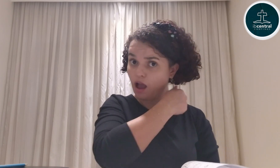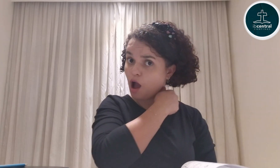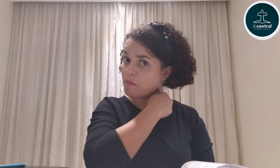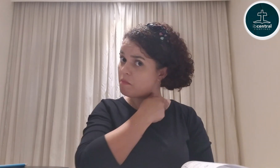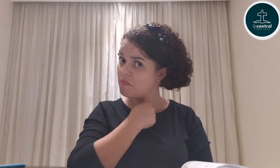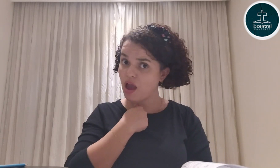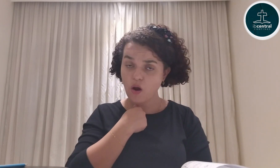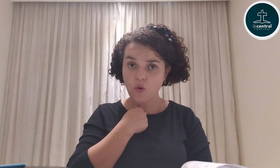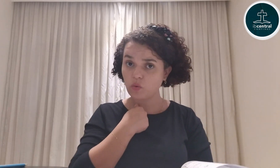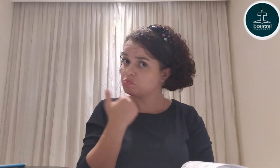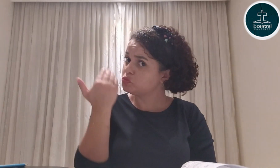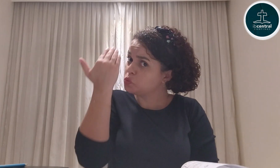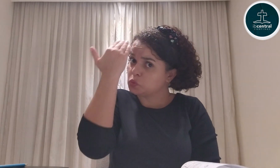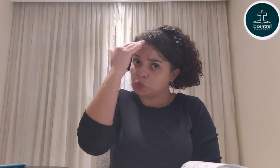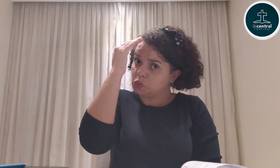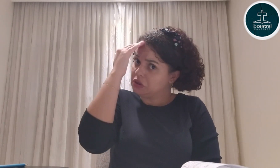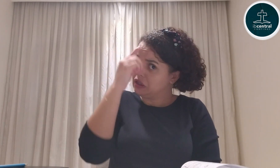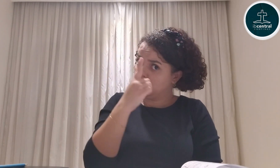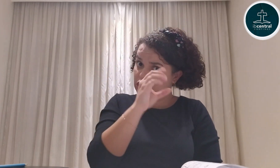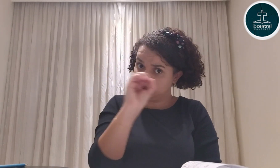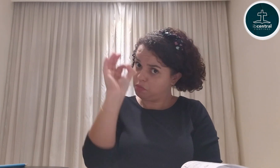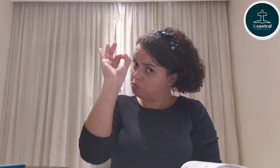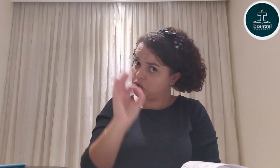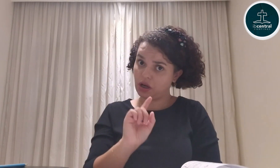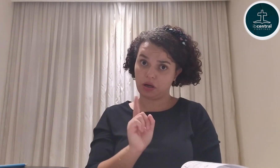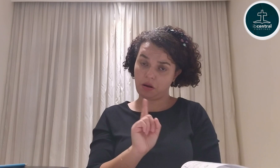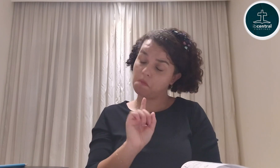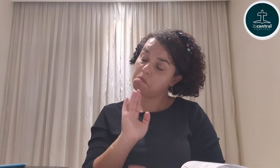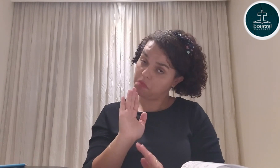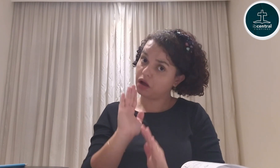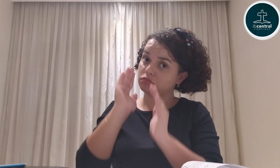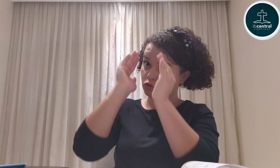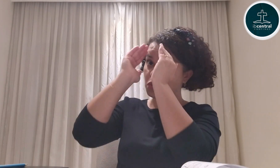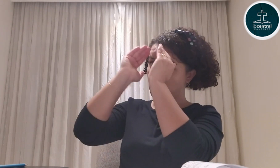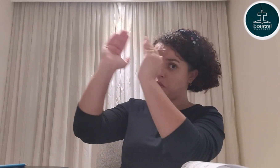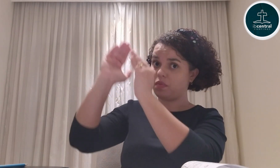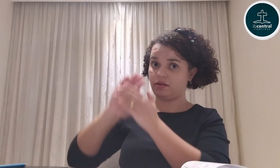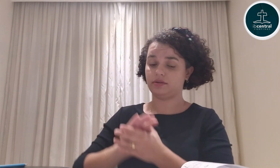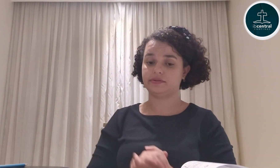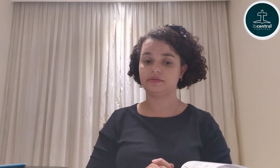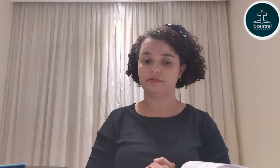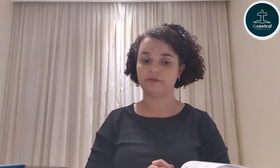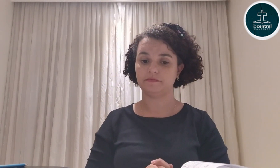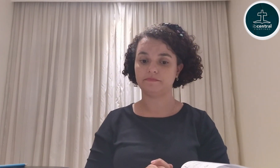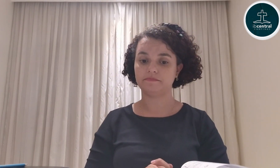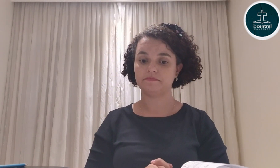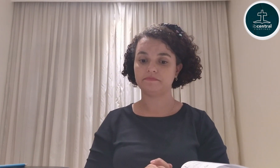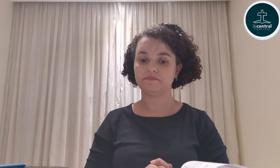corneirinho, o mata e oferece a Deus. Abel não entendia